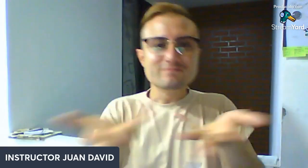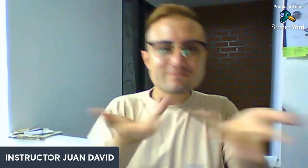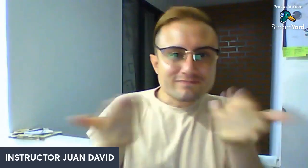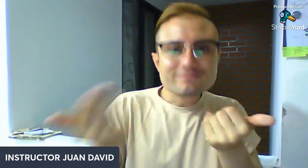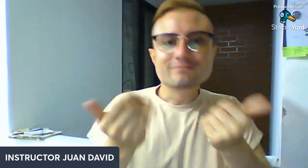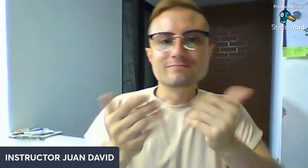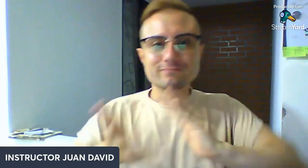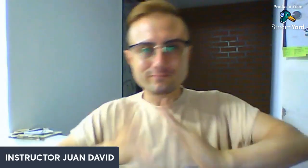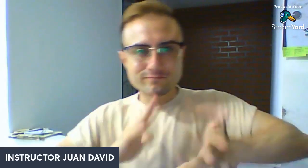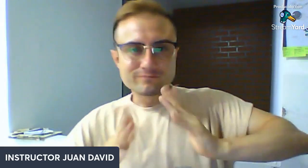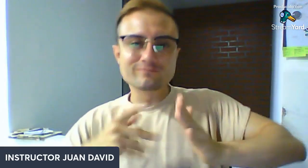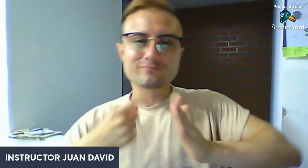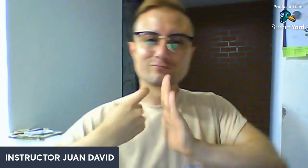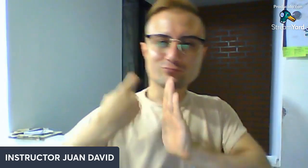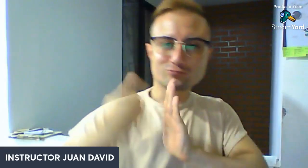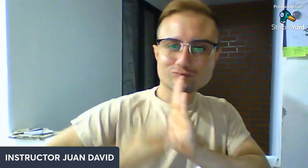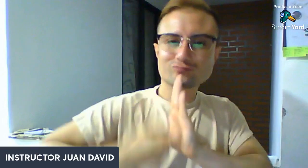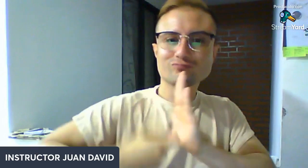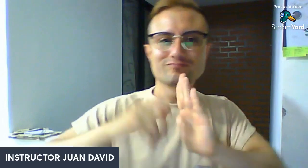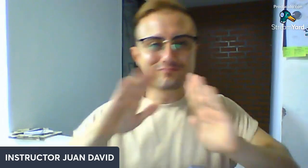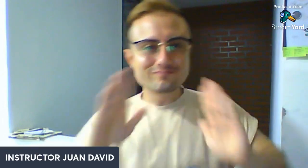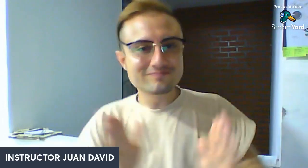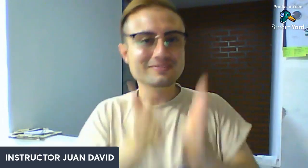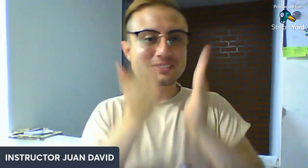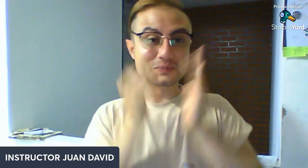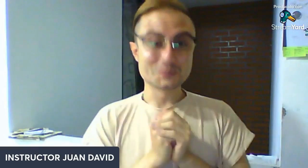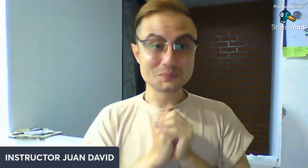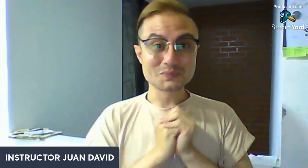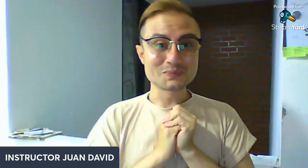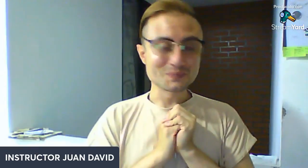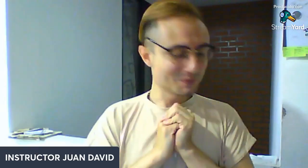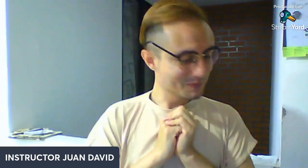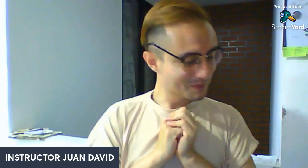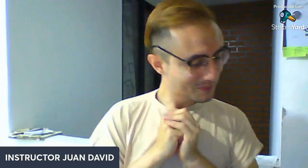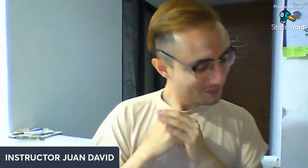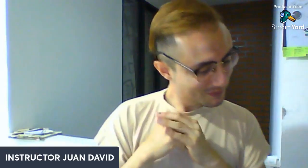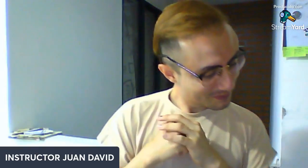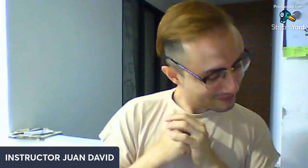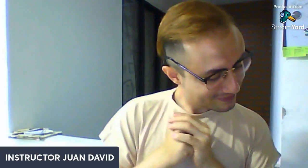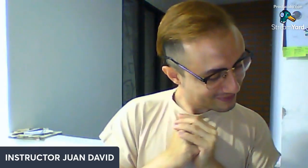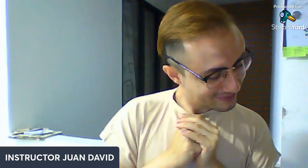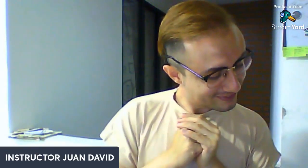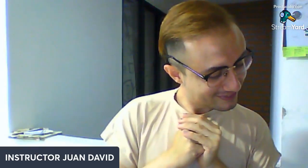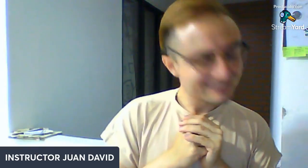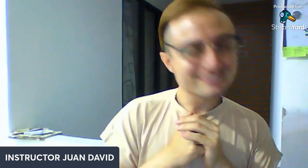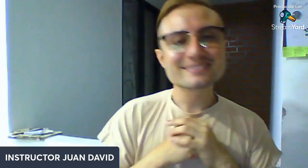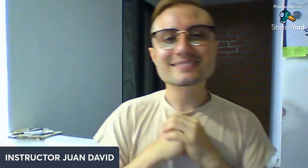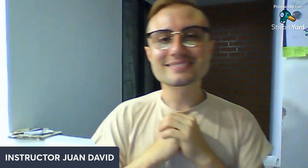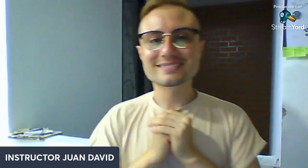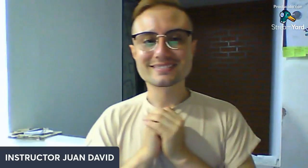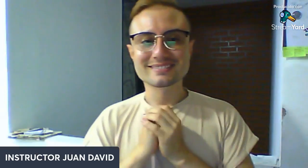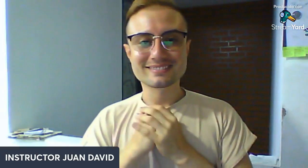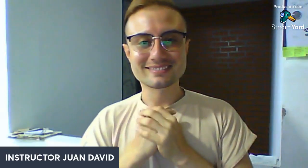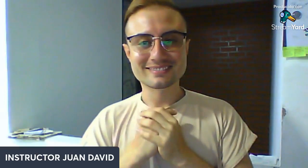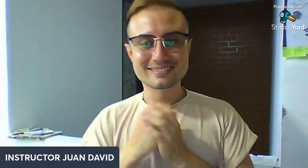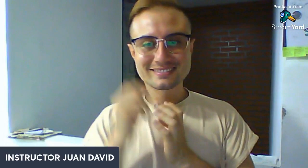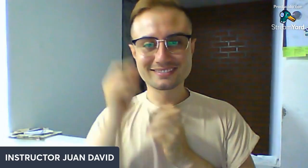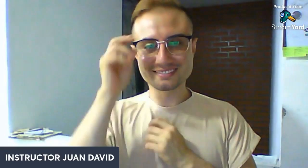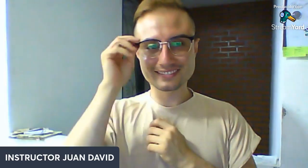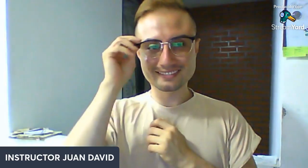nosotros. Entonces, pues la idea es que ustedes participen como participantes, ¿sí? Porque él es un intérprete en estos momentos.